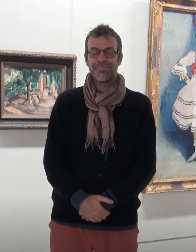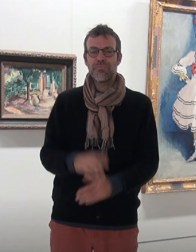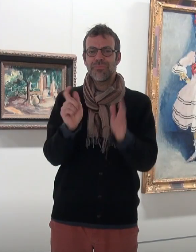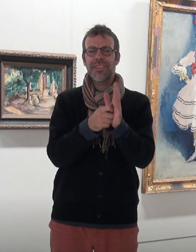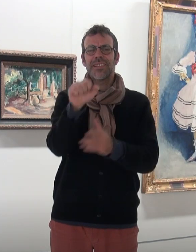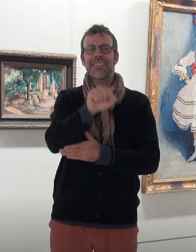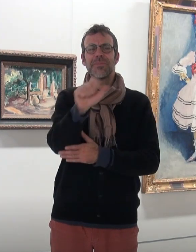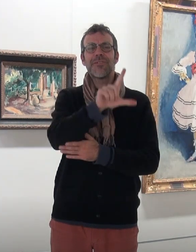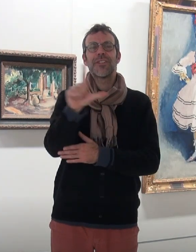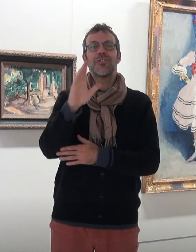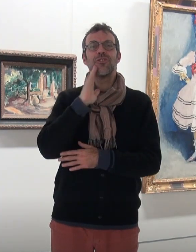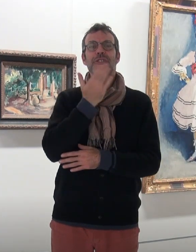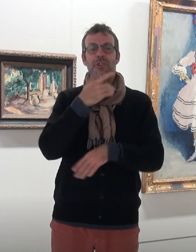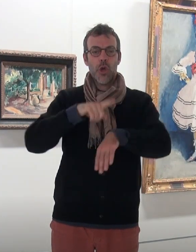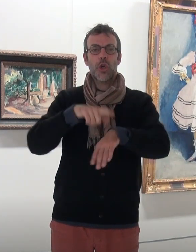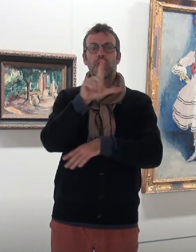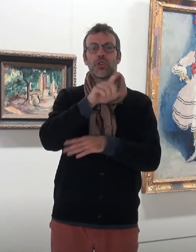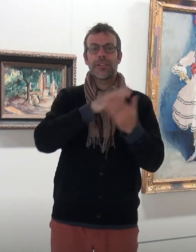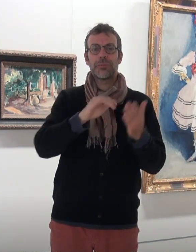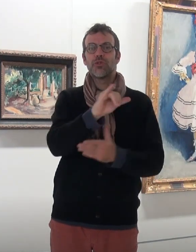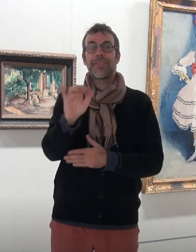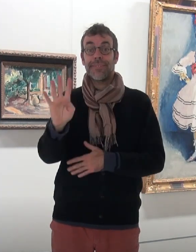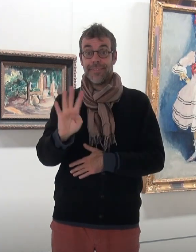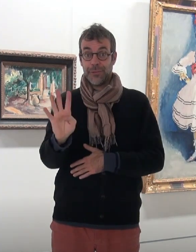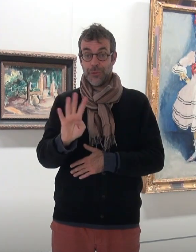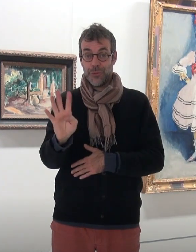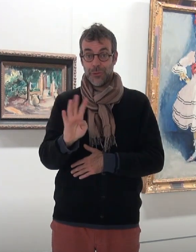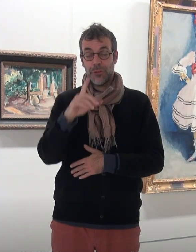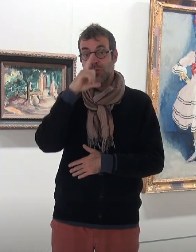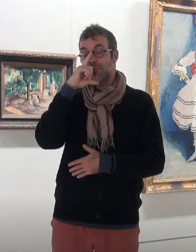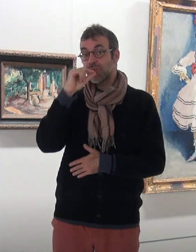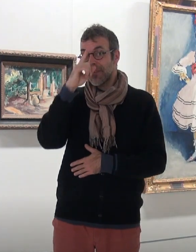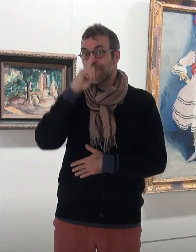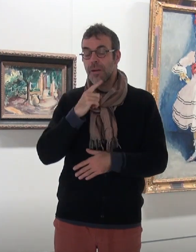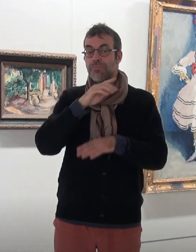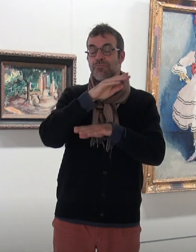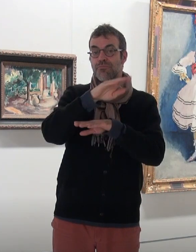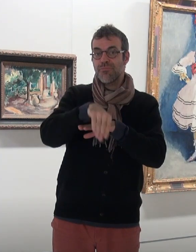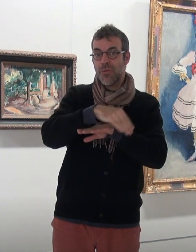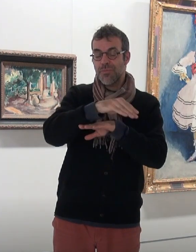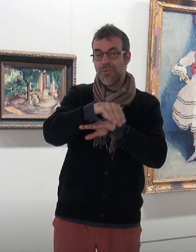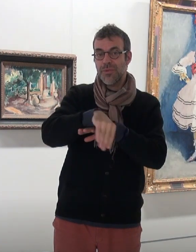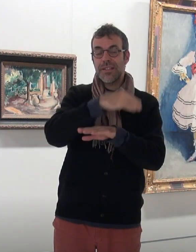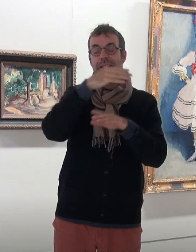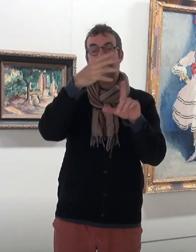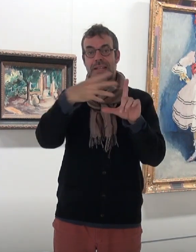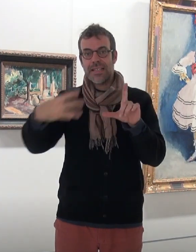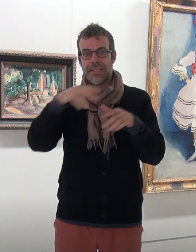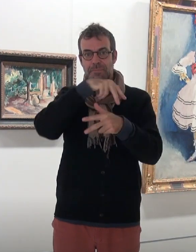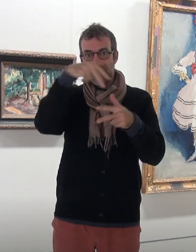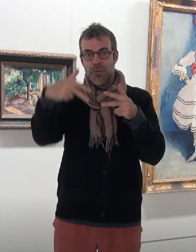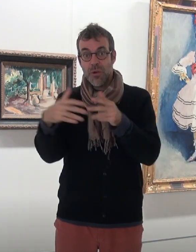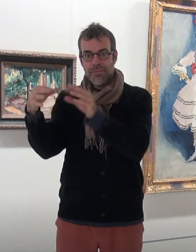Le samedi 22 janvier, de 14h30 à 16h, le musée Fabre de Montpellier Méditerranée Métropole et l'hôtel